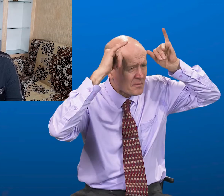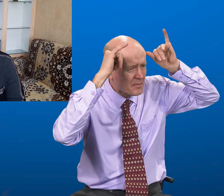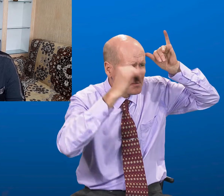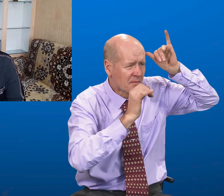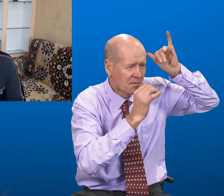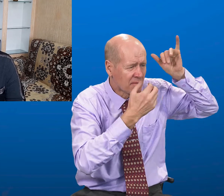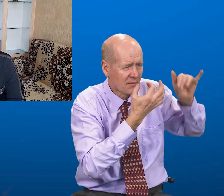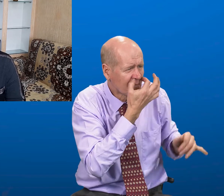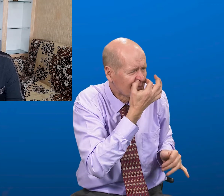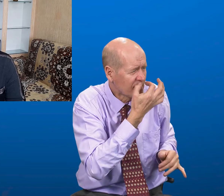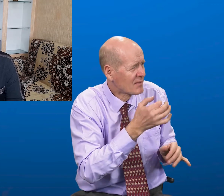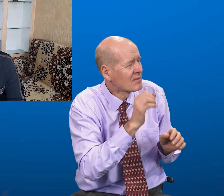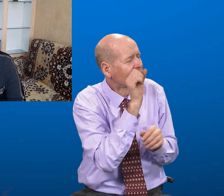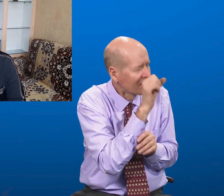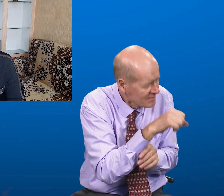время пытаются это